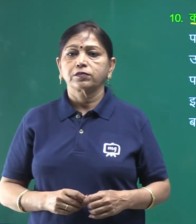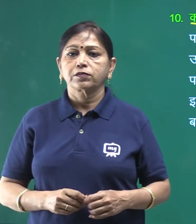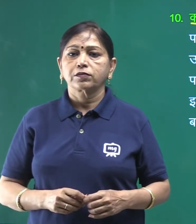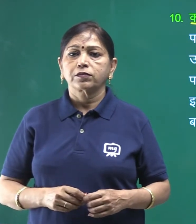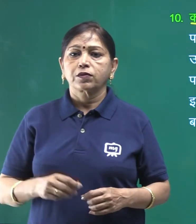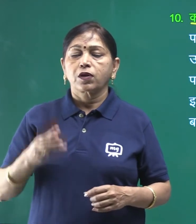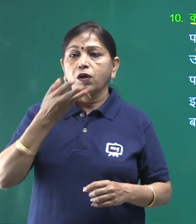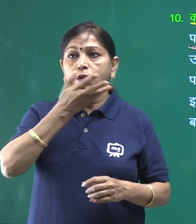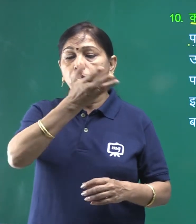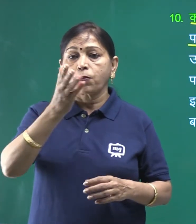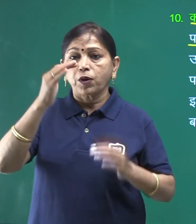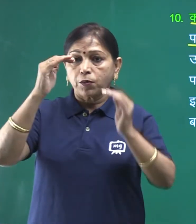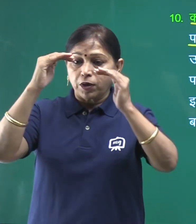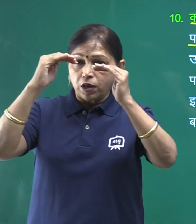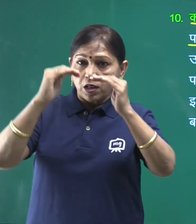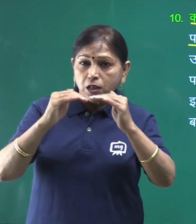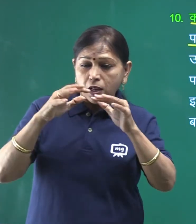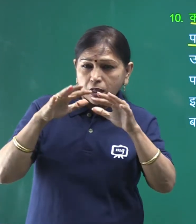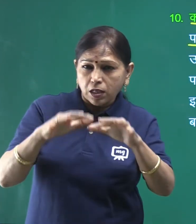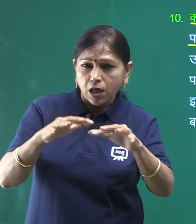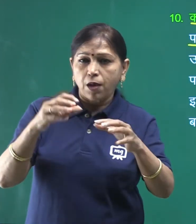वायुमंडलीय दाब पर